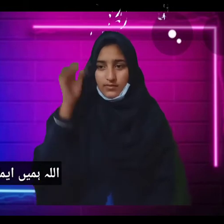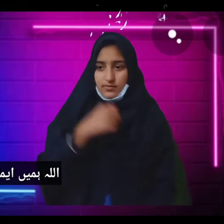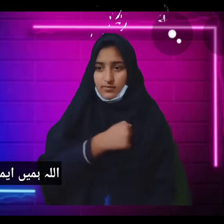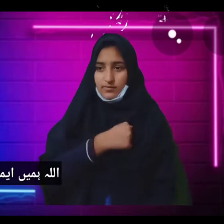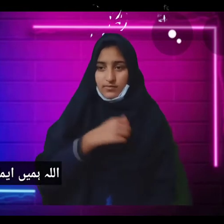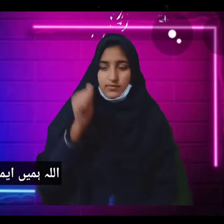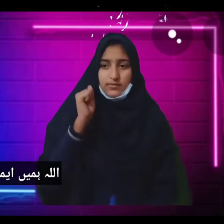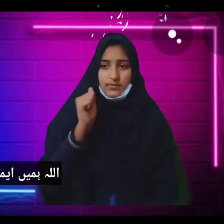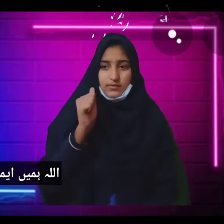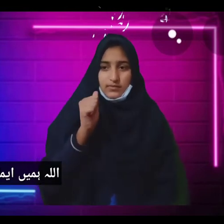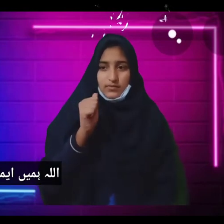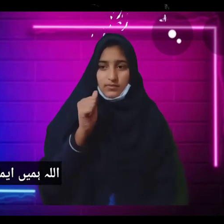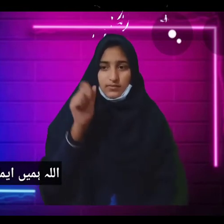ईमान की